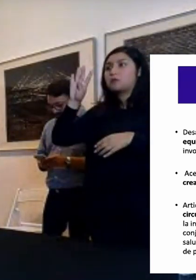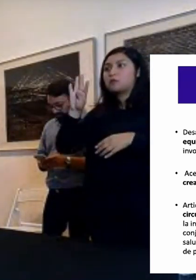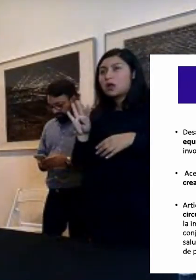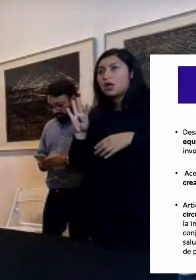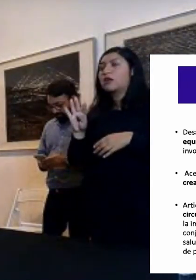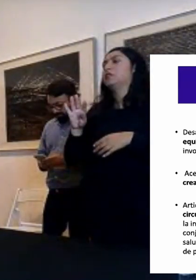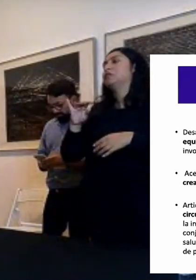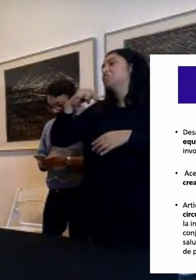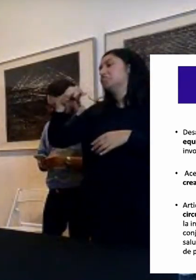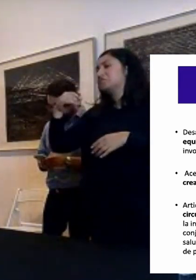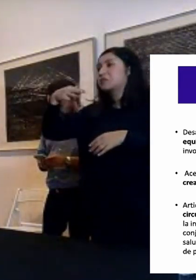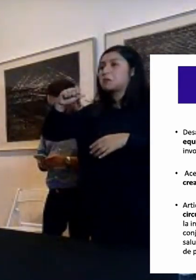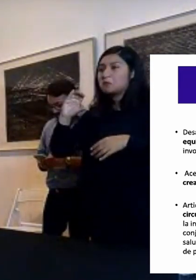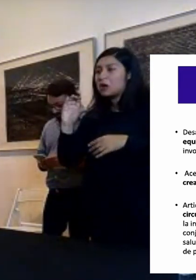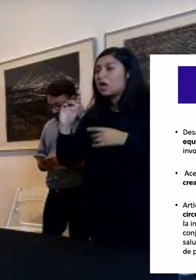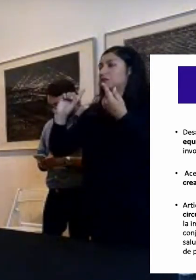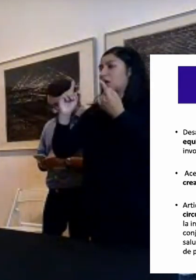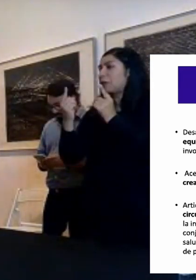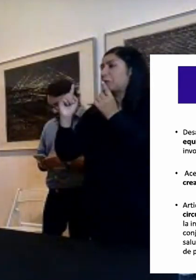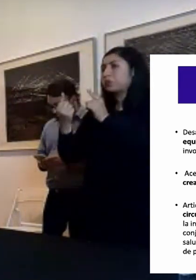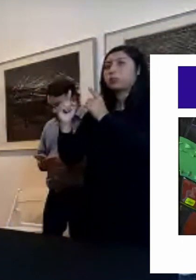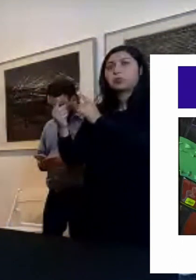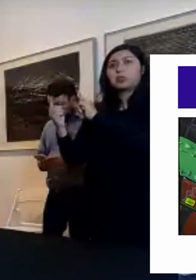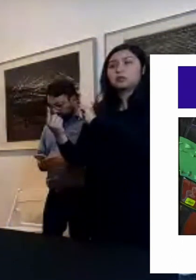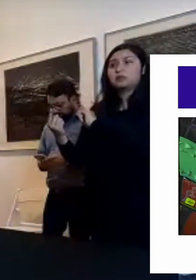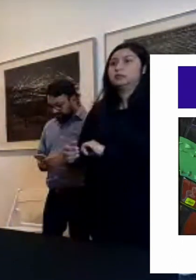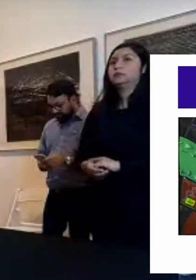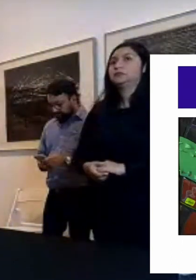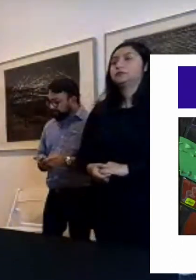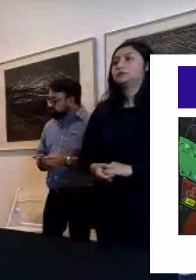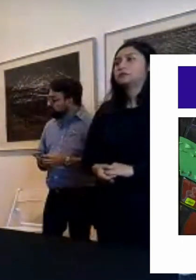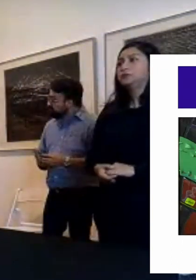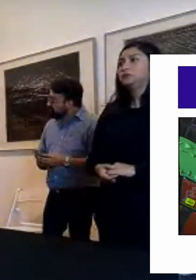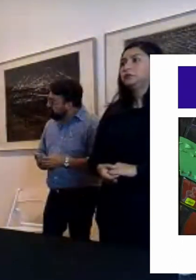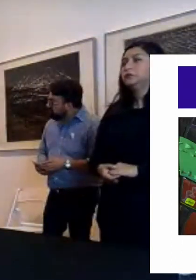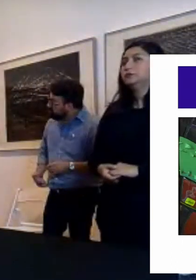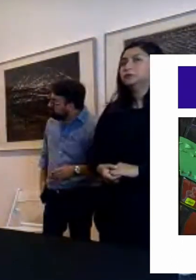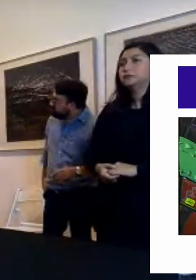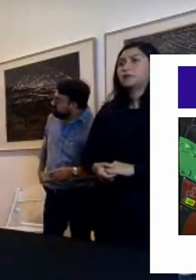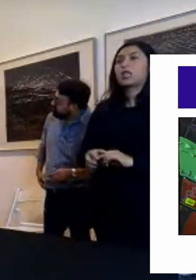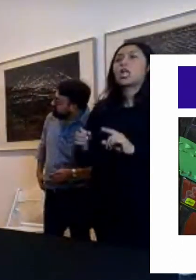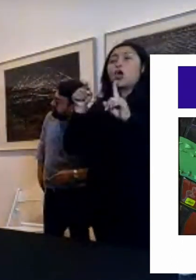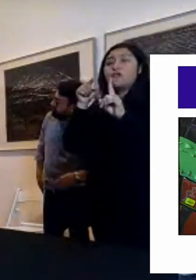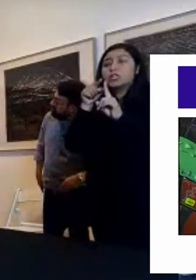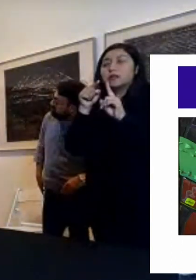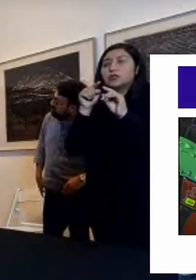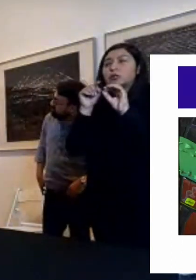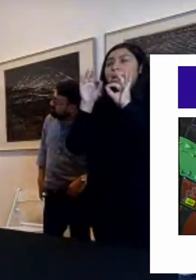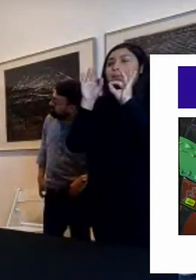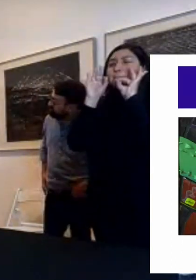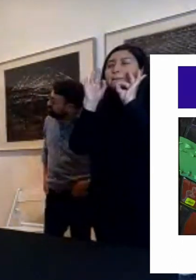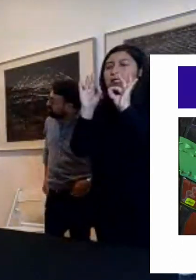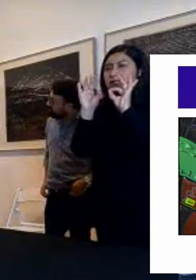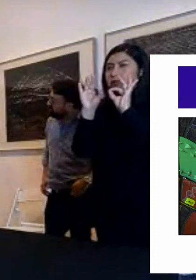tuvo que ir cambiando y voy explicando por qué. Dale poco más a la próxima. Y dentro de los objetivos específicos, el proyecto va más enfocado,